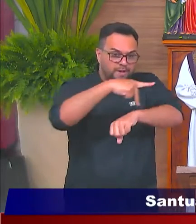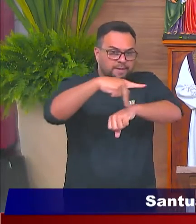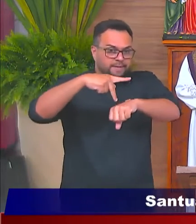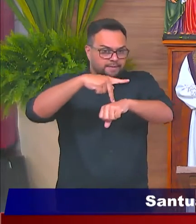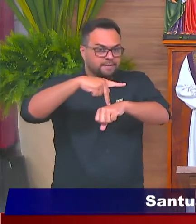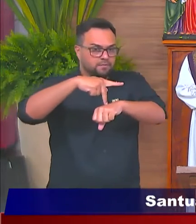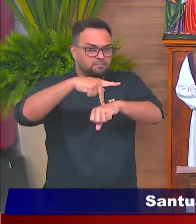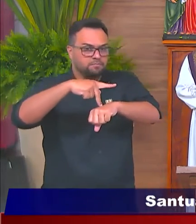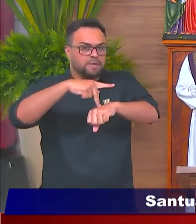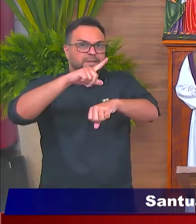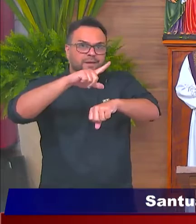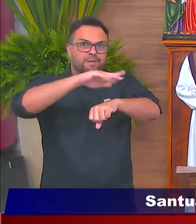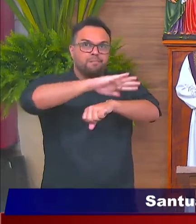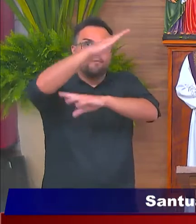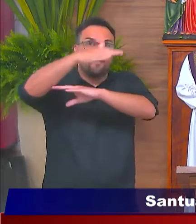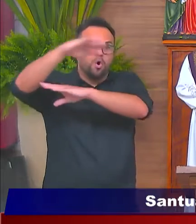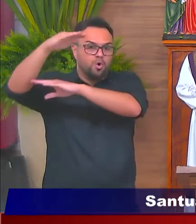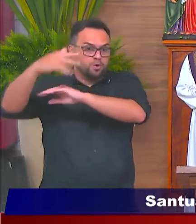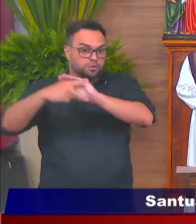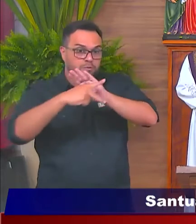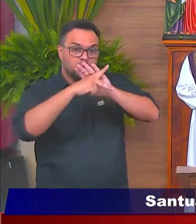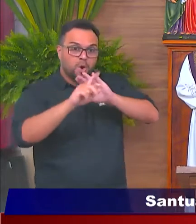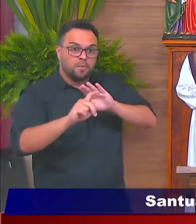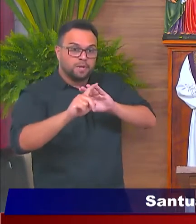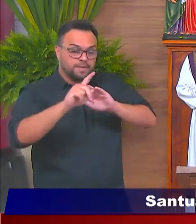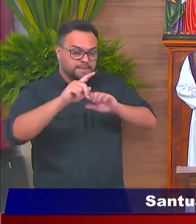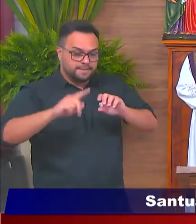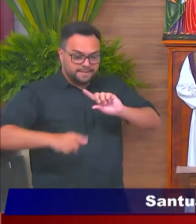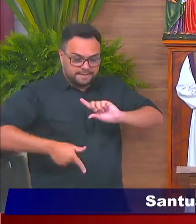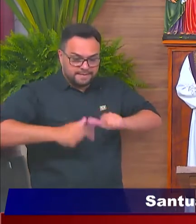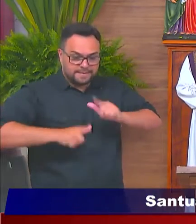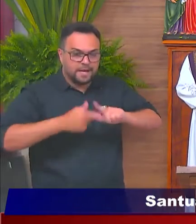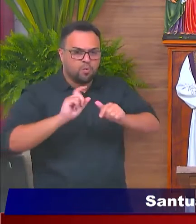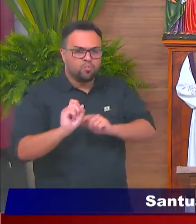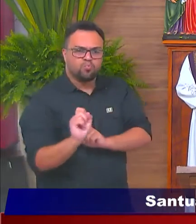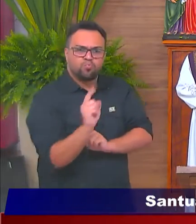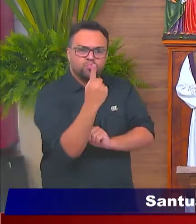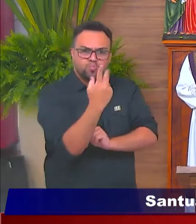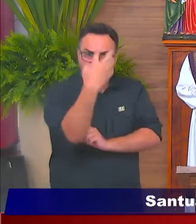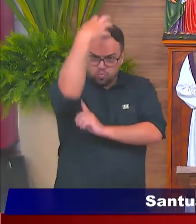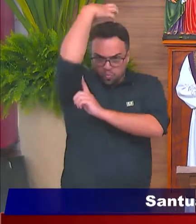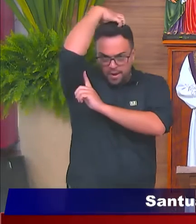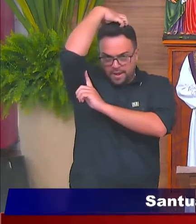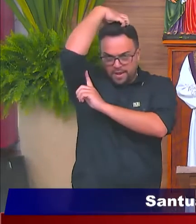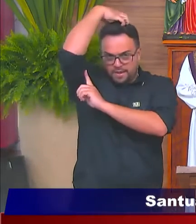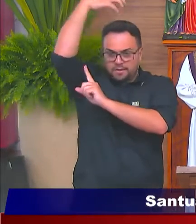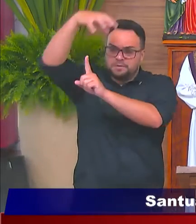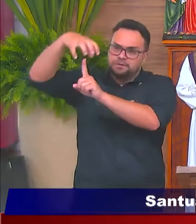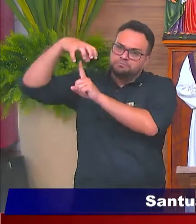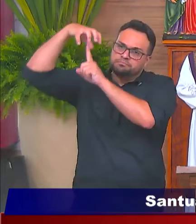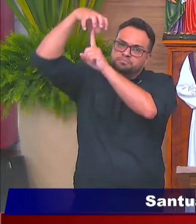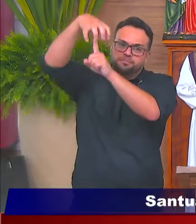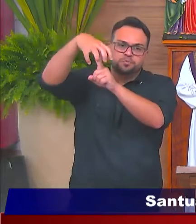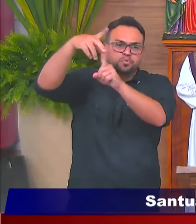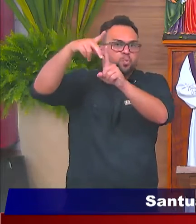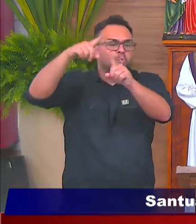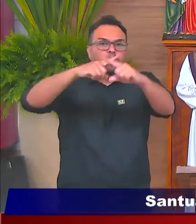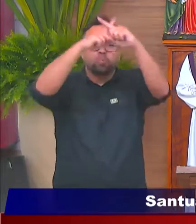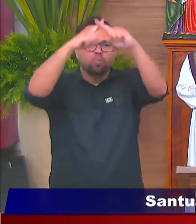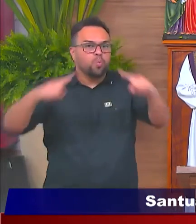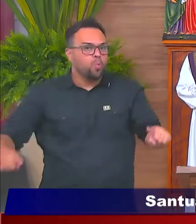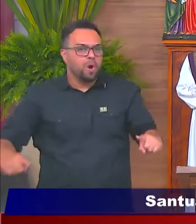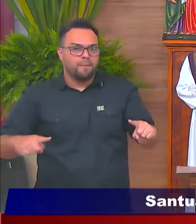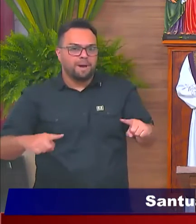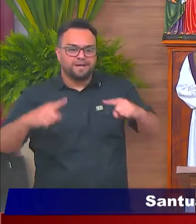de Israel, e apenas um rei reinará sobre todos eles. Nunca mais formarão duas